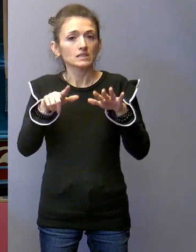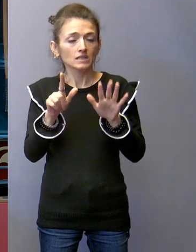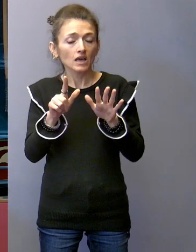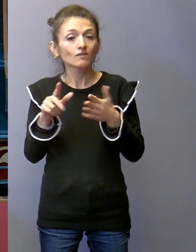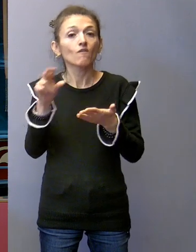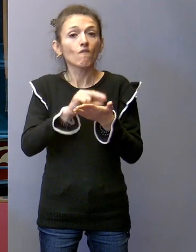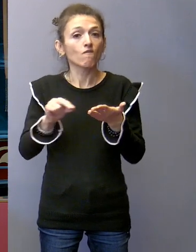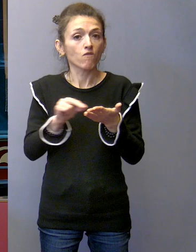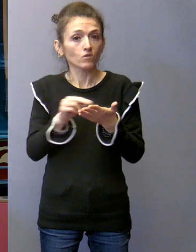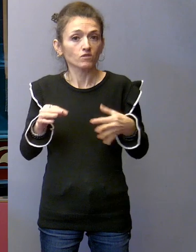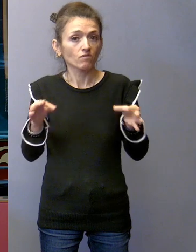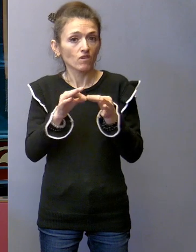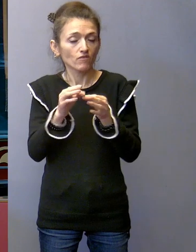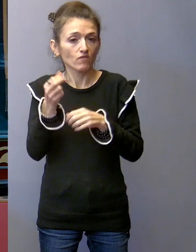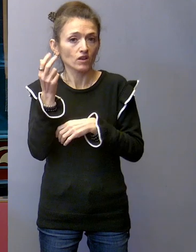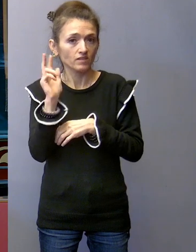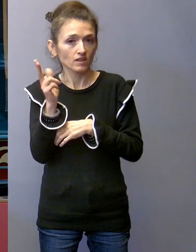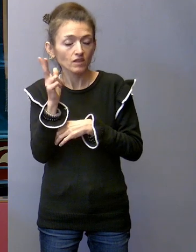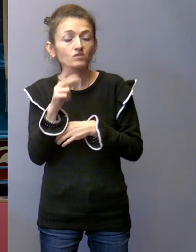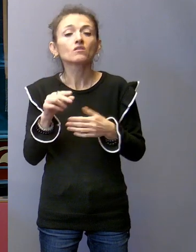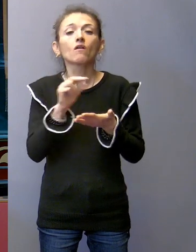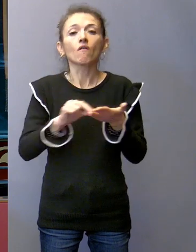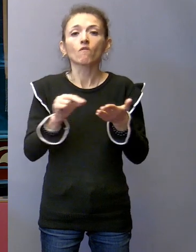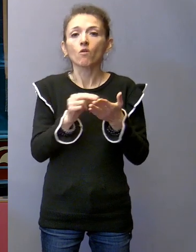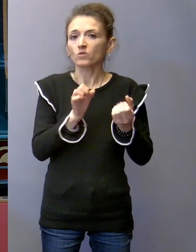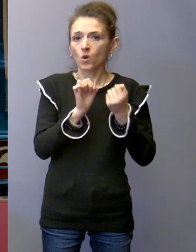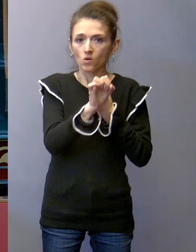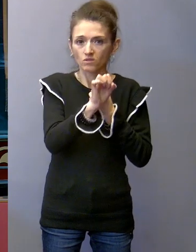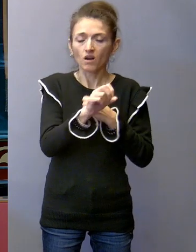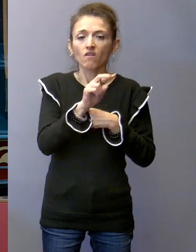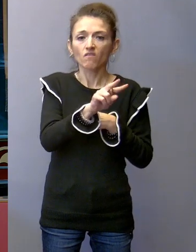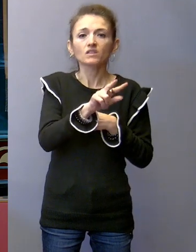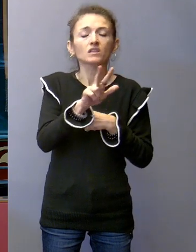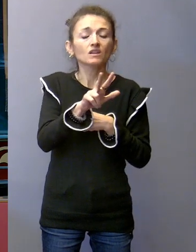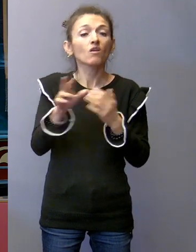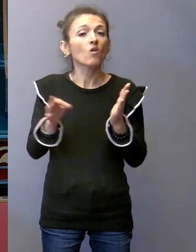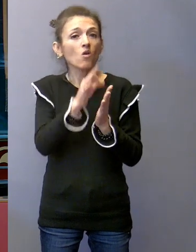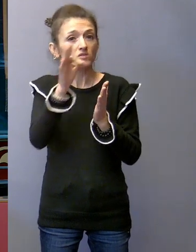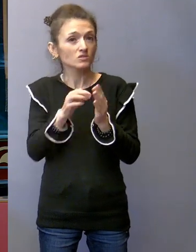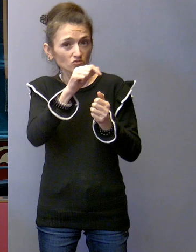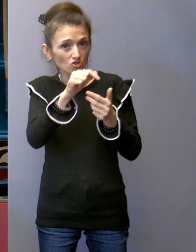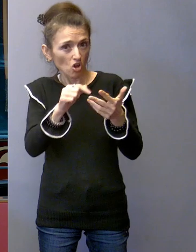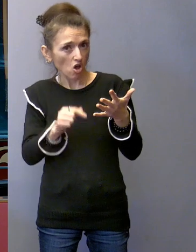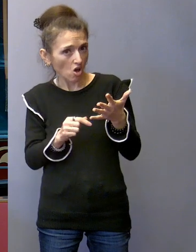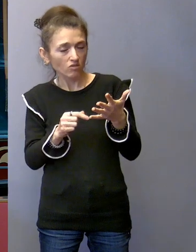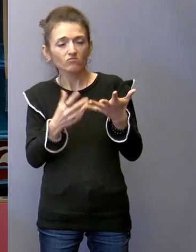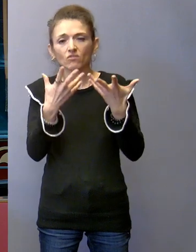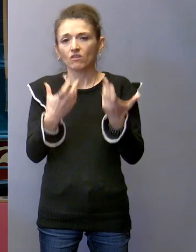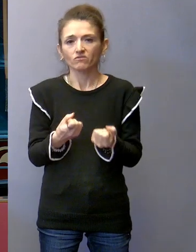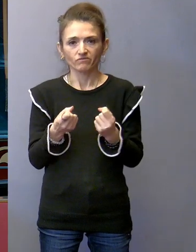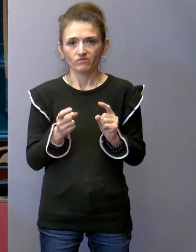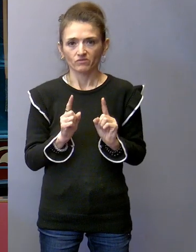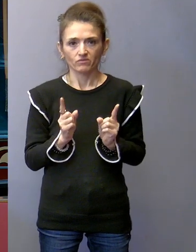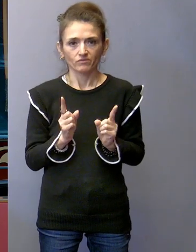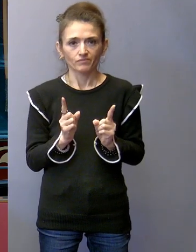voti favorevoli 13 voti contrari 23 gli ordini del giorno non sono accolti